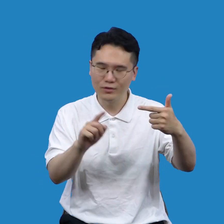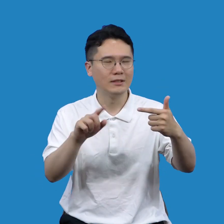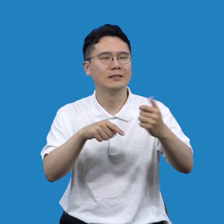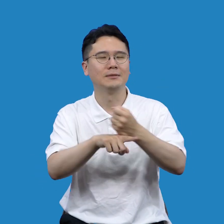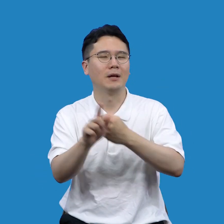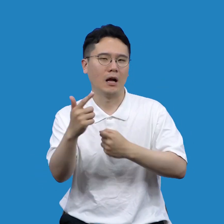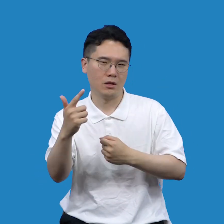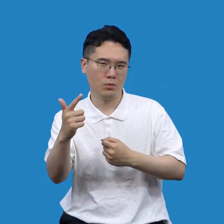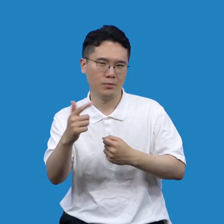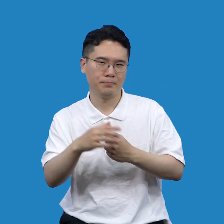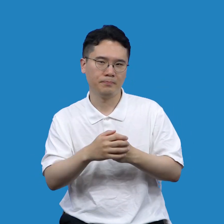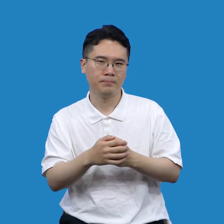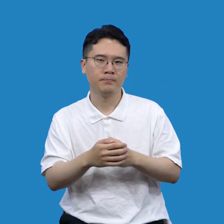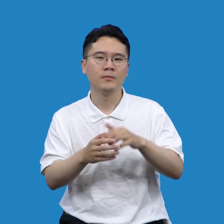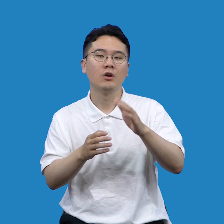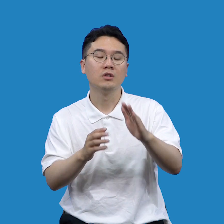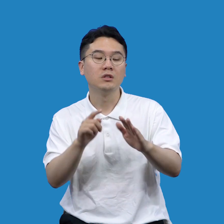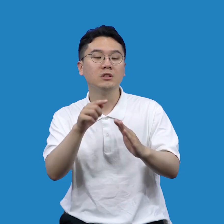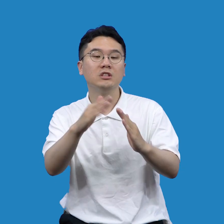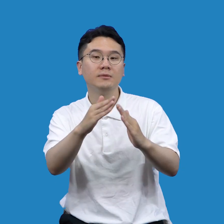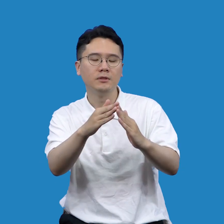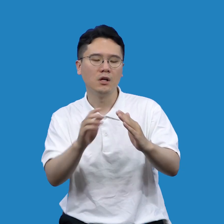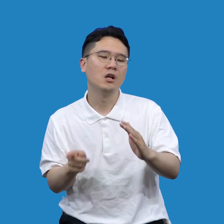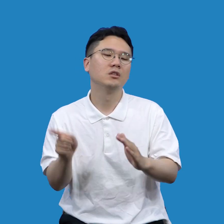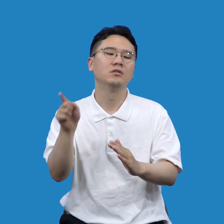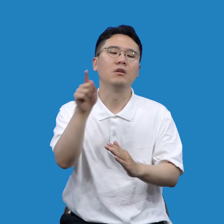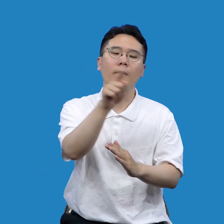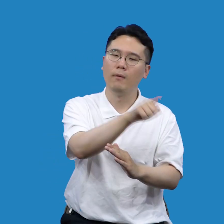영어로 pass over, pass over.